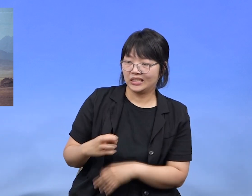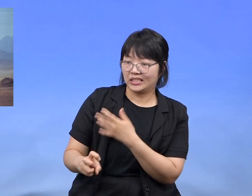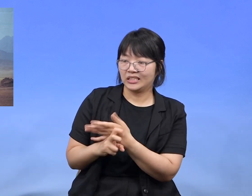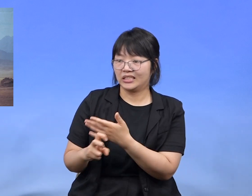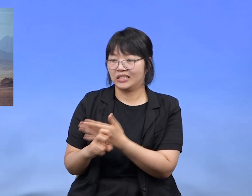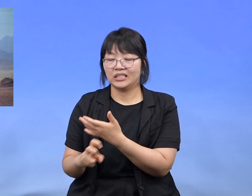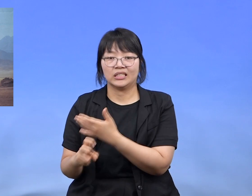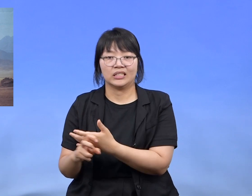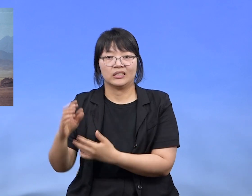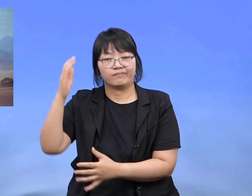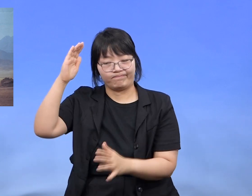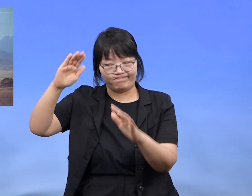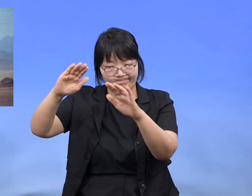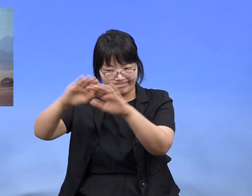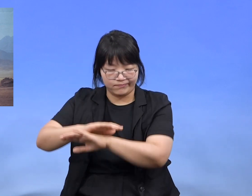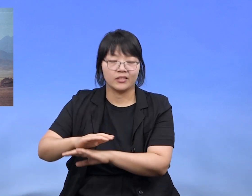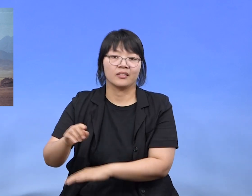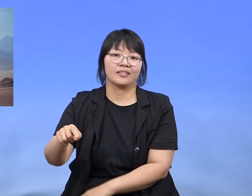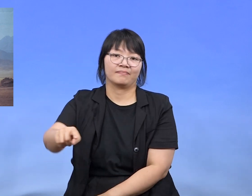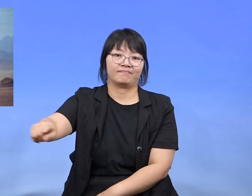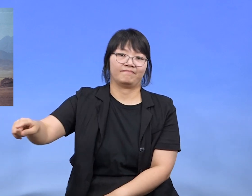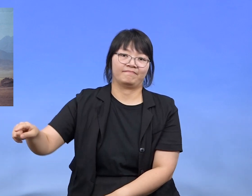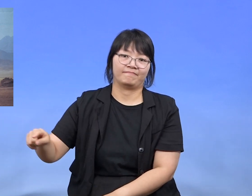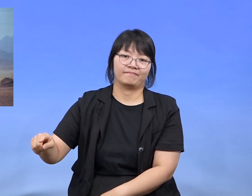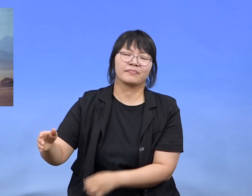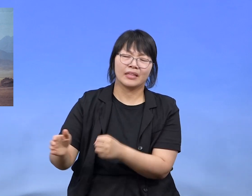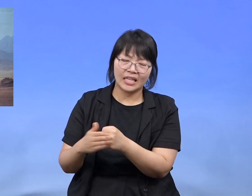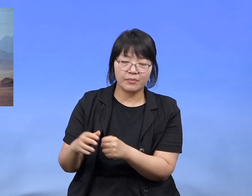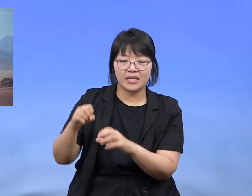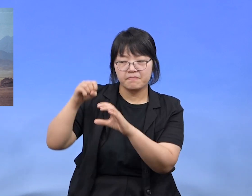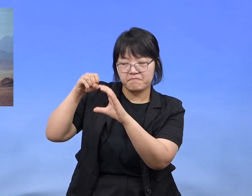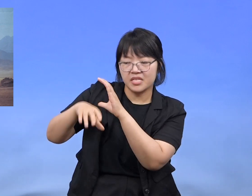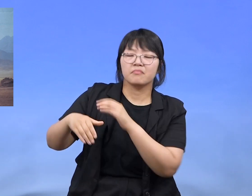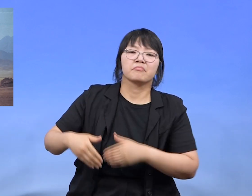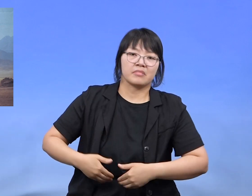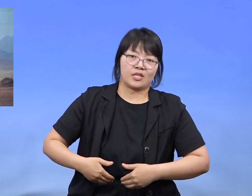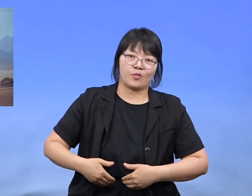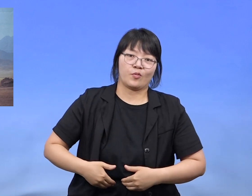속에 있는 것입니다. 그래서 빛이 필요한 거예요.